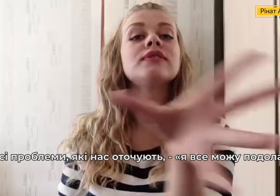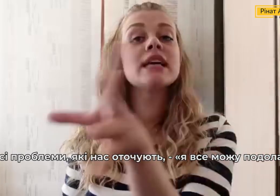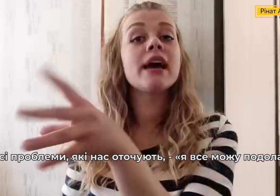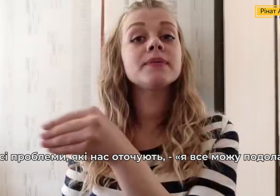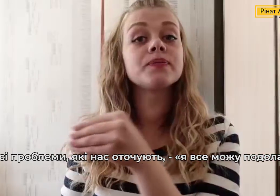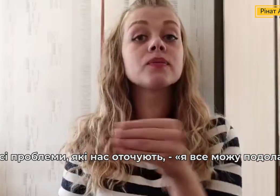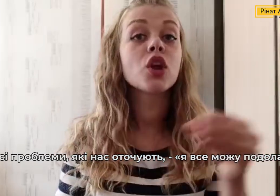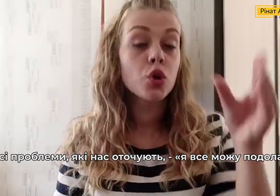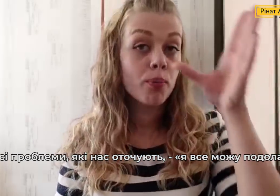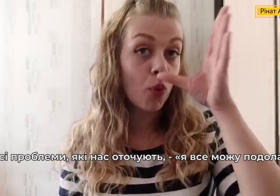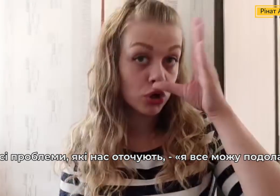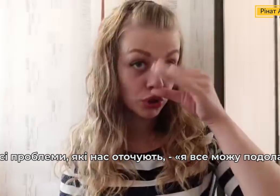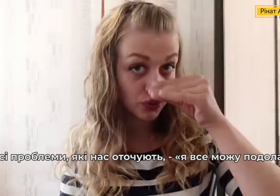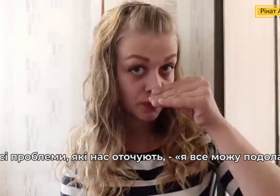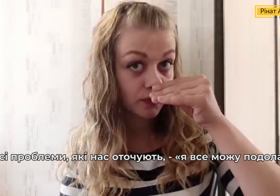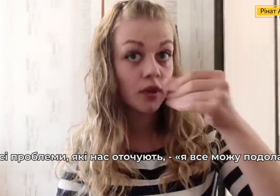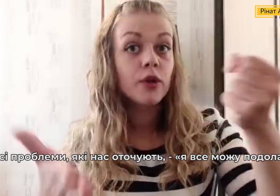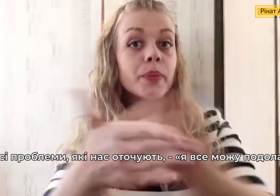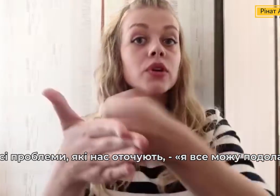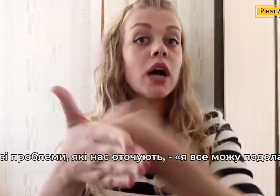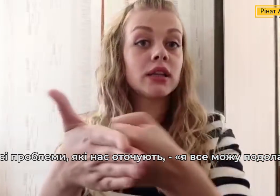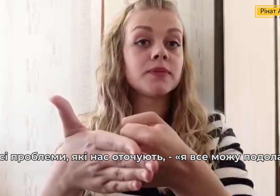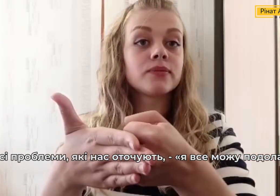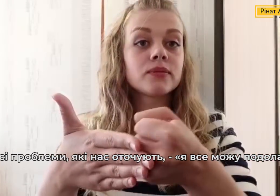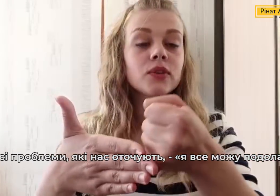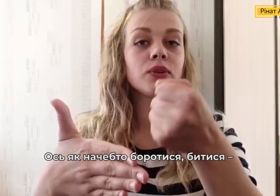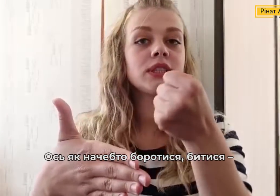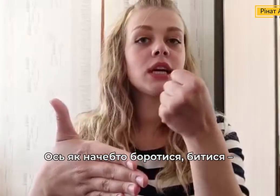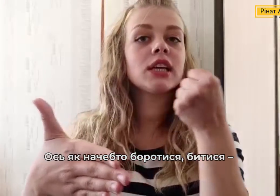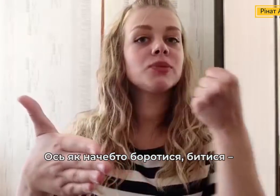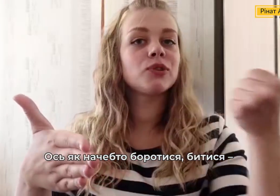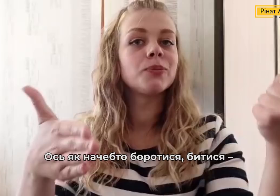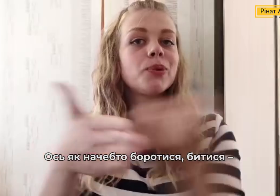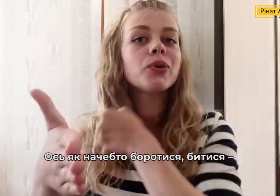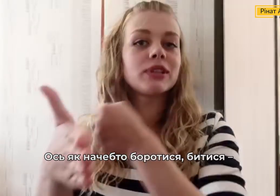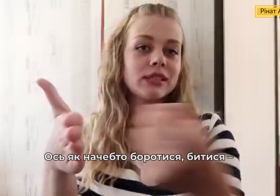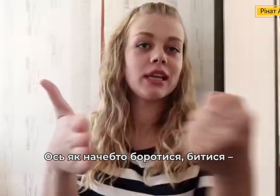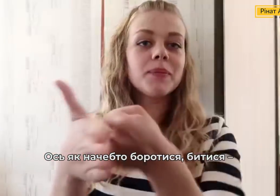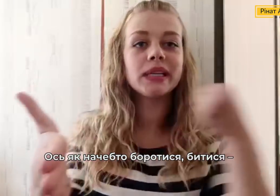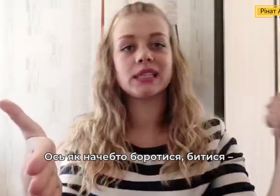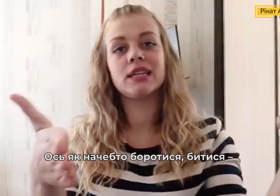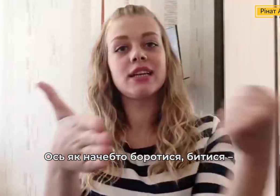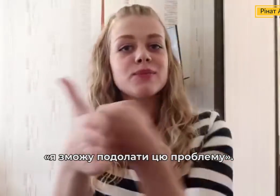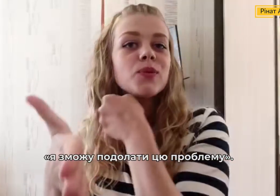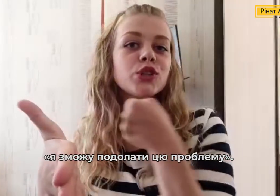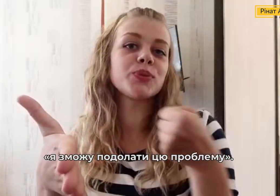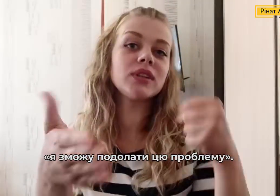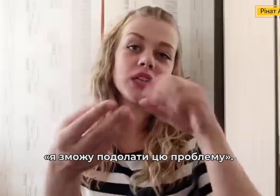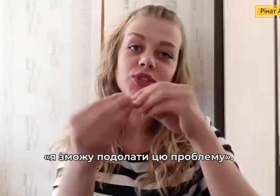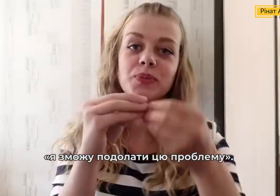все можу подолати. Ось як начебто боротися, да, битися. Я зможу подолати цю